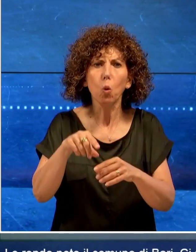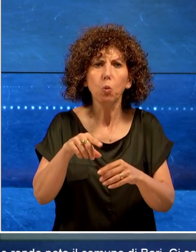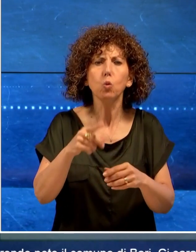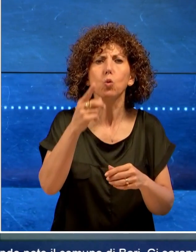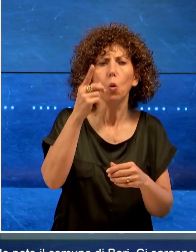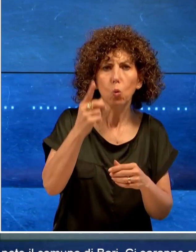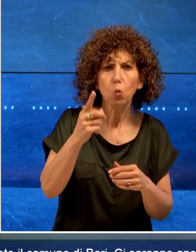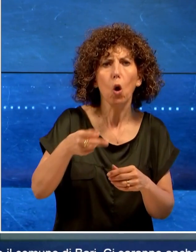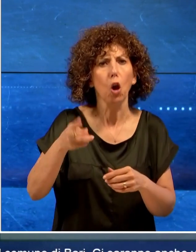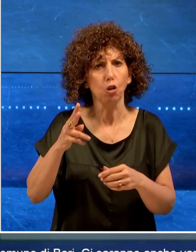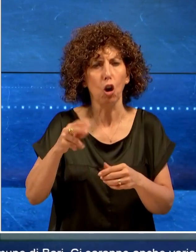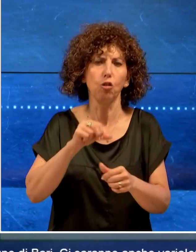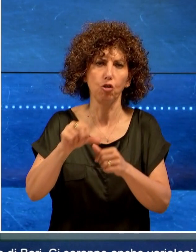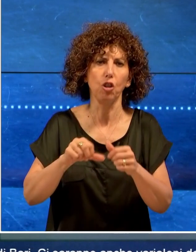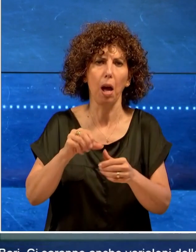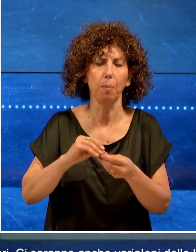e